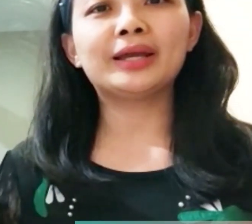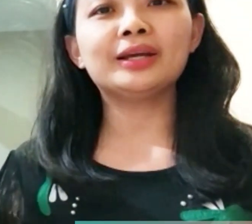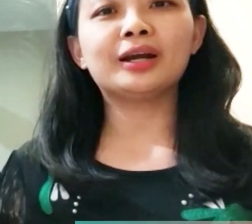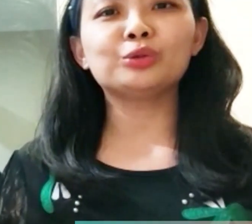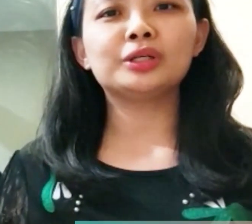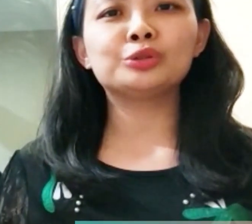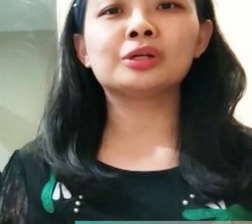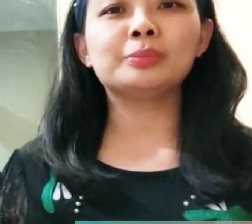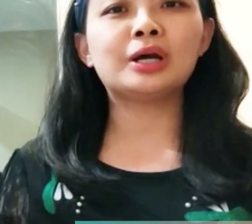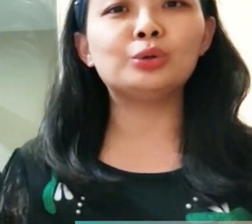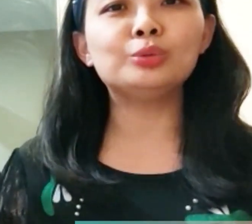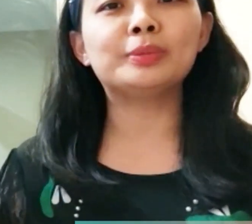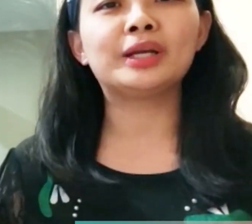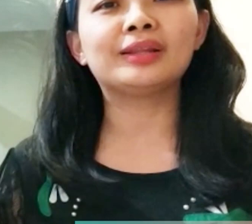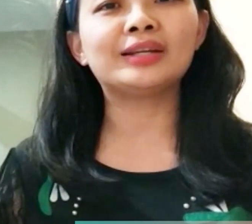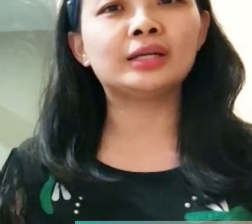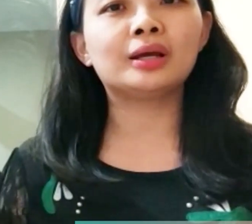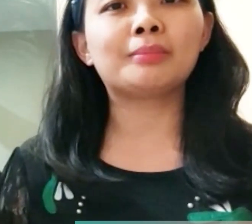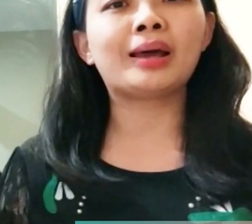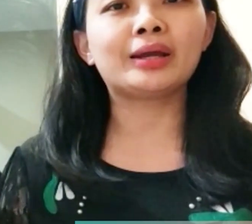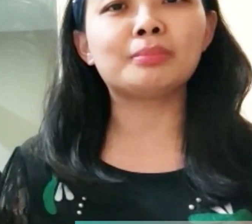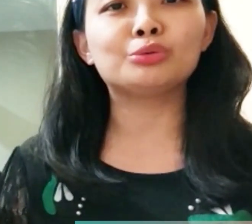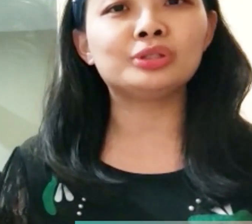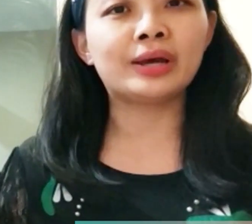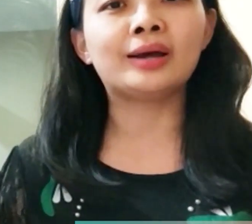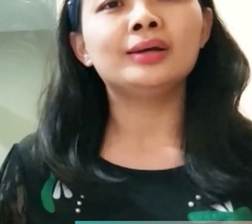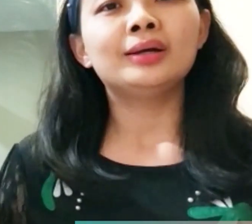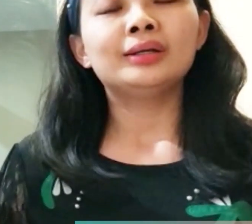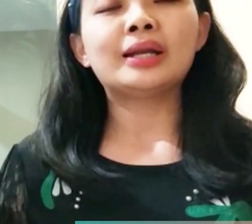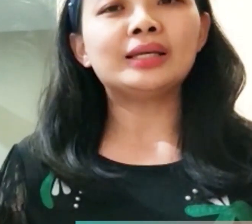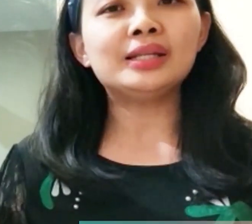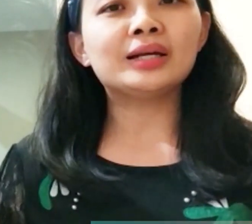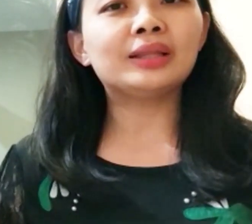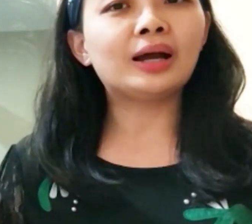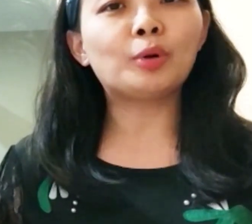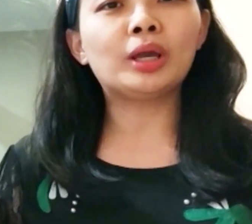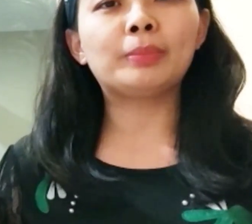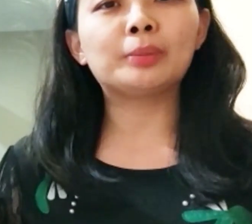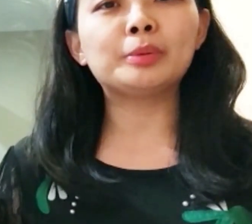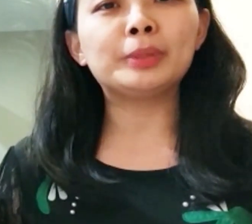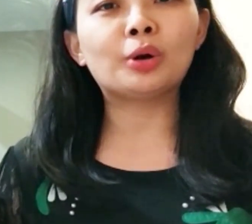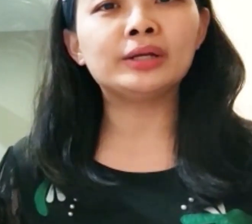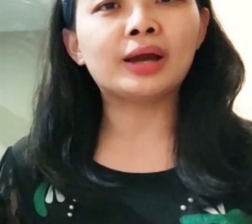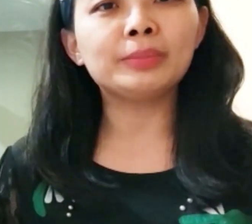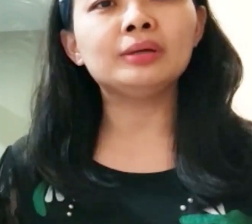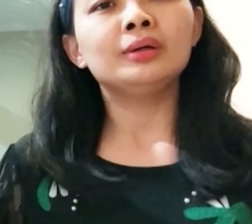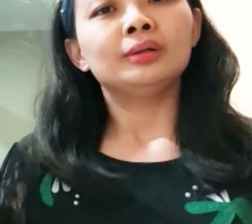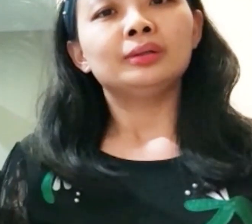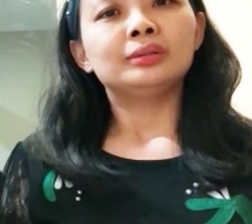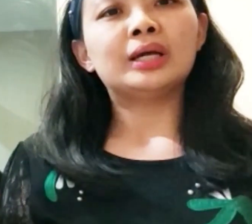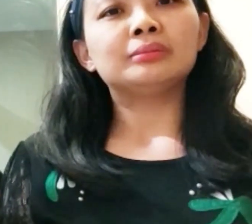mau melayani karena Tuhan Yesus terlebih dahulu memberikan teladan dengan melayani manusia. Dan hal ini yang ditangkap oleh para pemimpin rohani